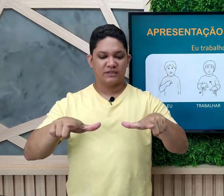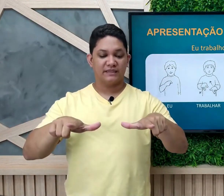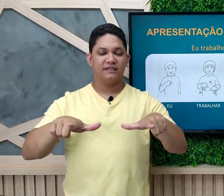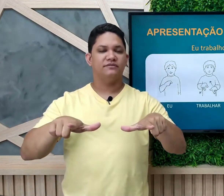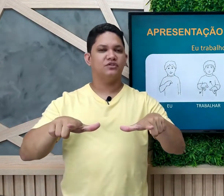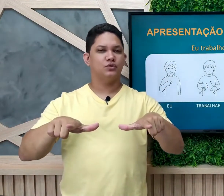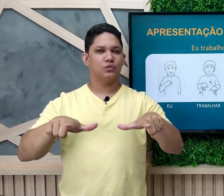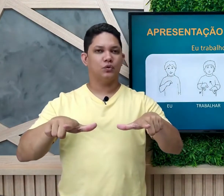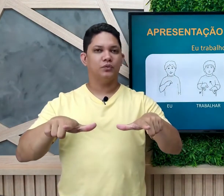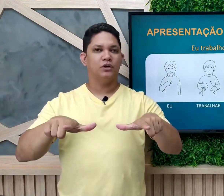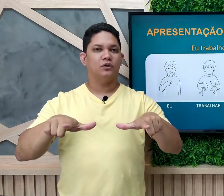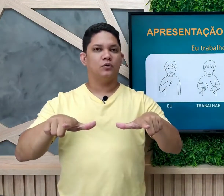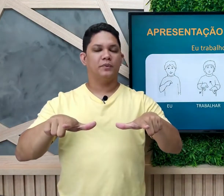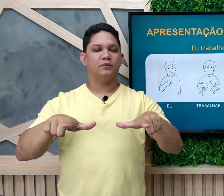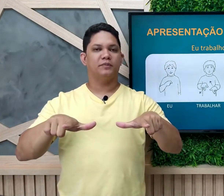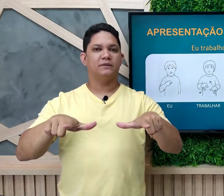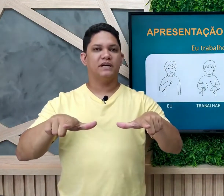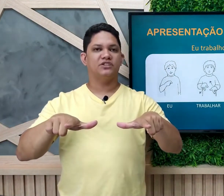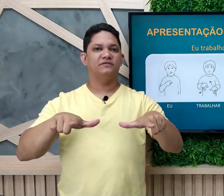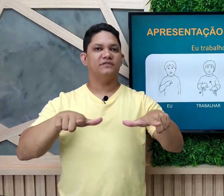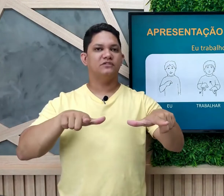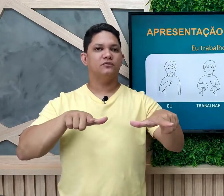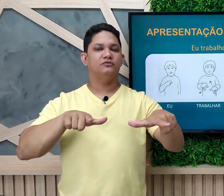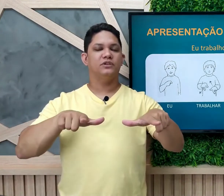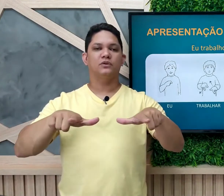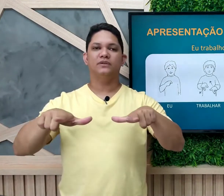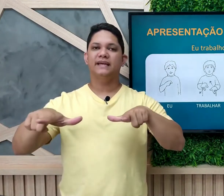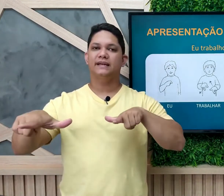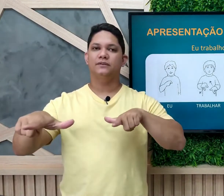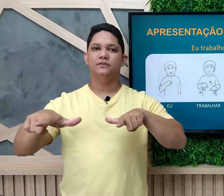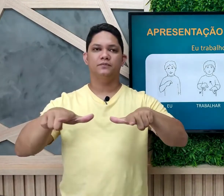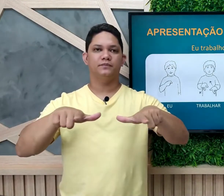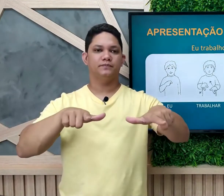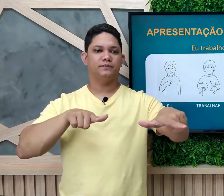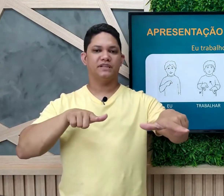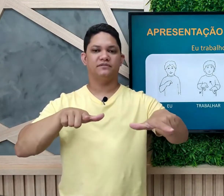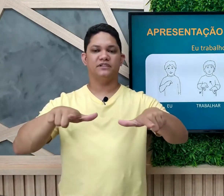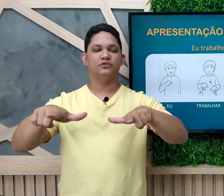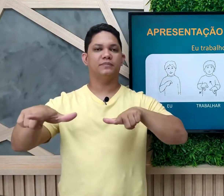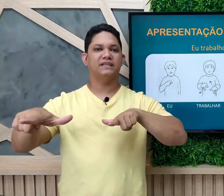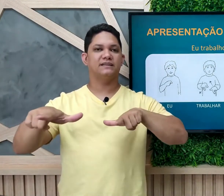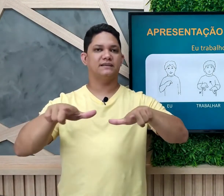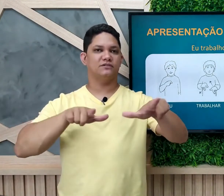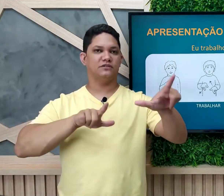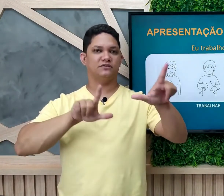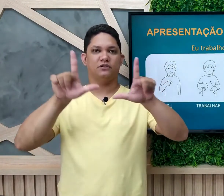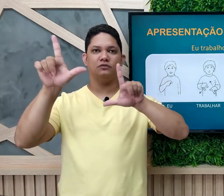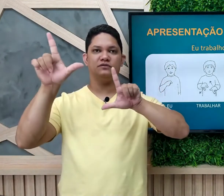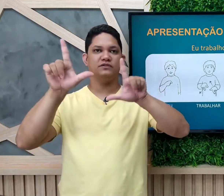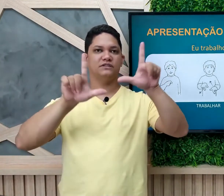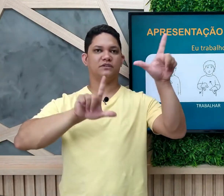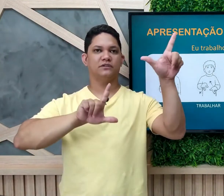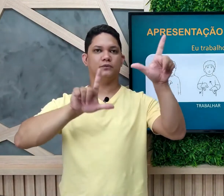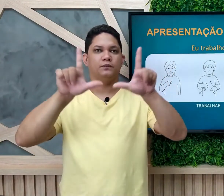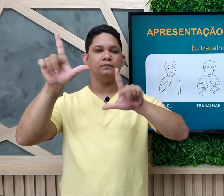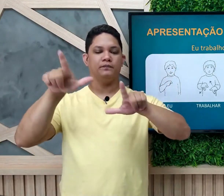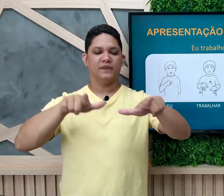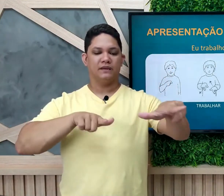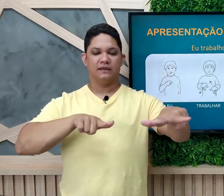aqui na frente do corpo com palma para baixo, a gente vai fazer um movimento alternado, para frente e para trás, olha só, é como se fosse isso aqui, ó, aqui